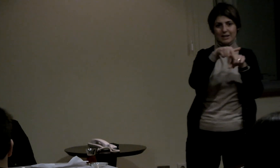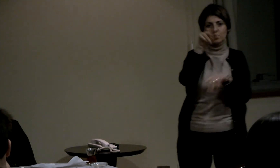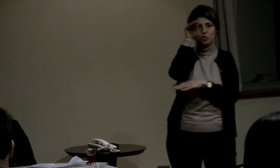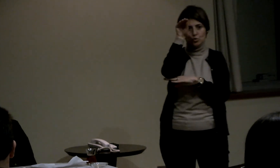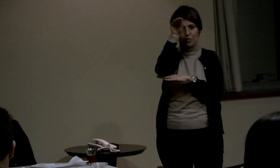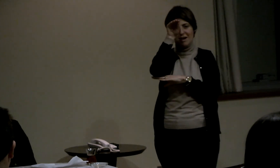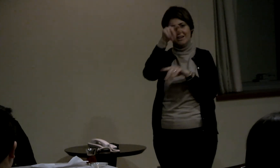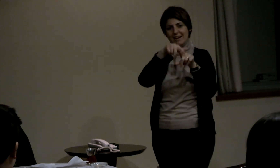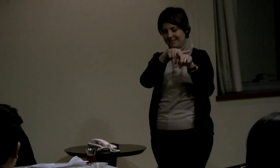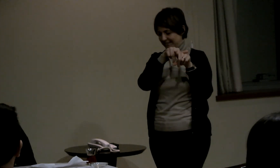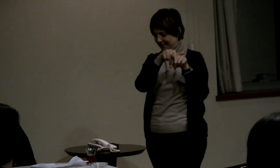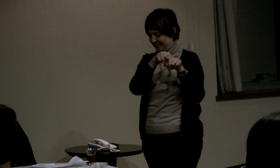Evet. Truva atı.